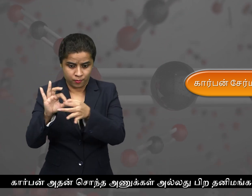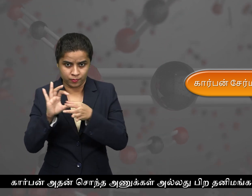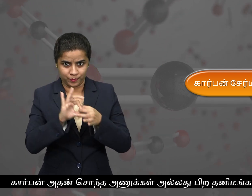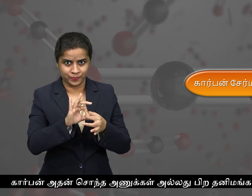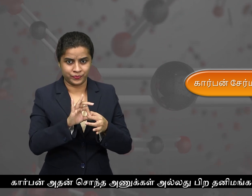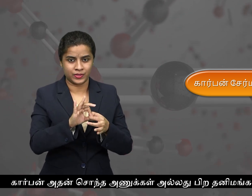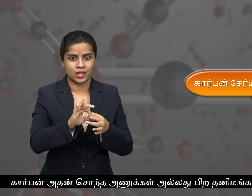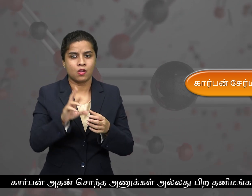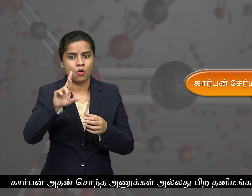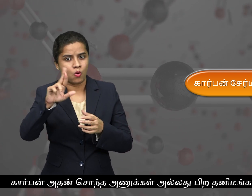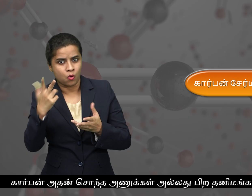அணுக்களுடன்